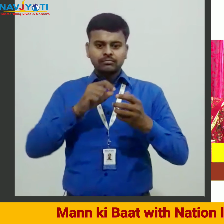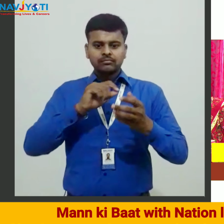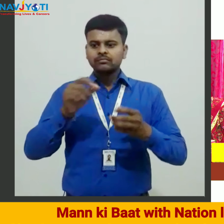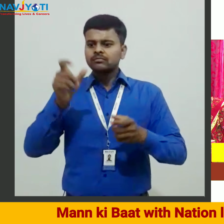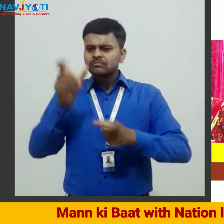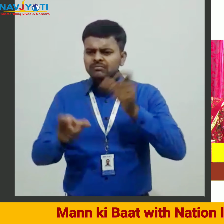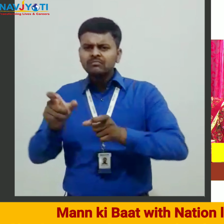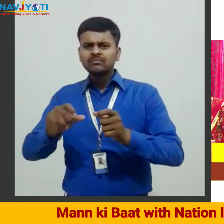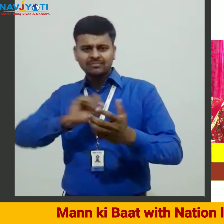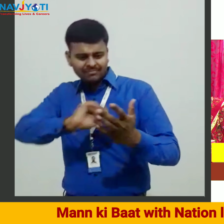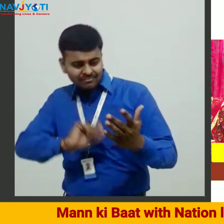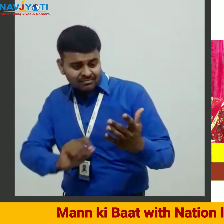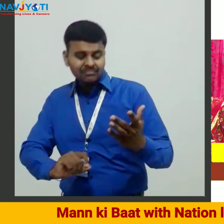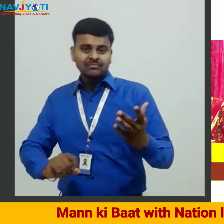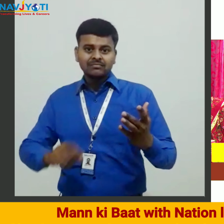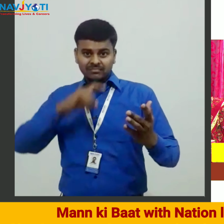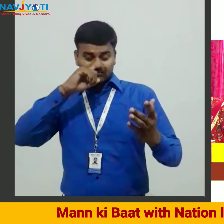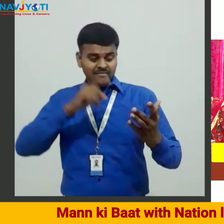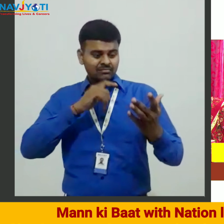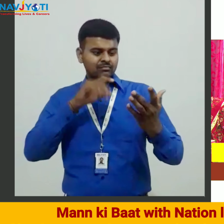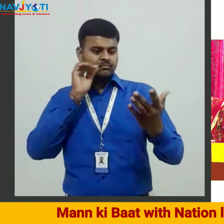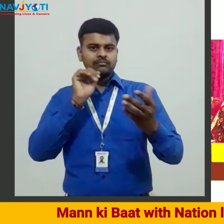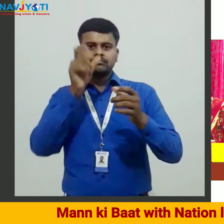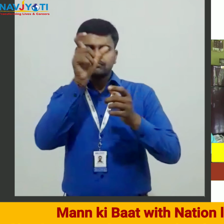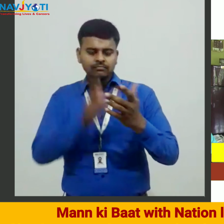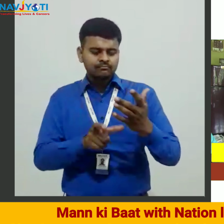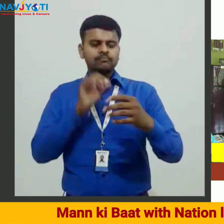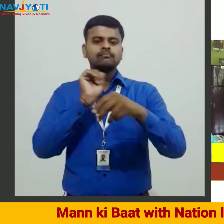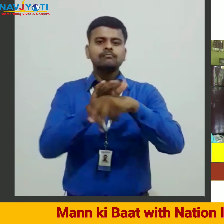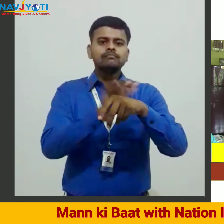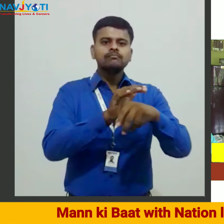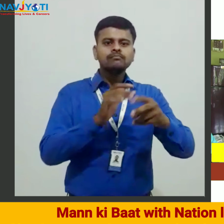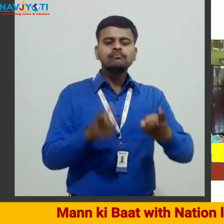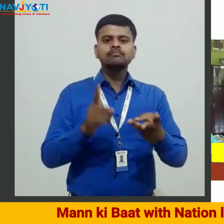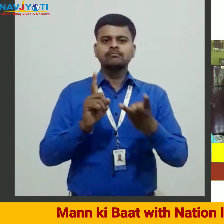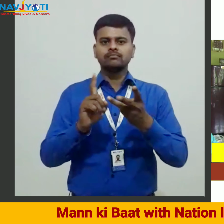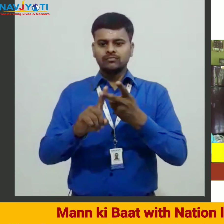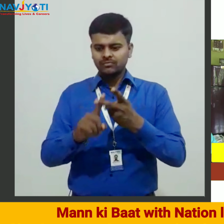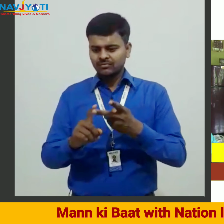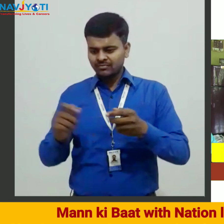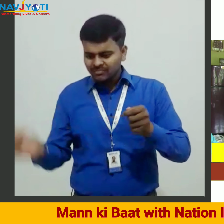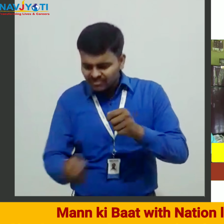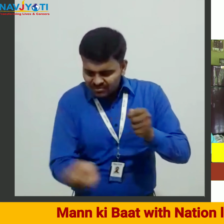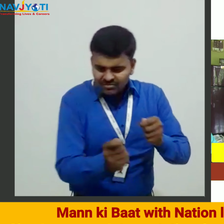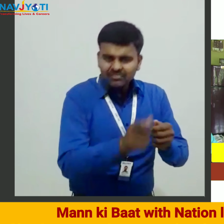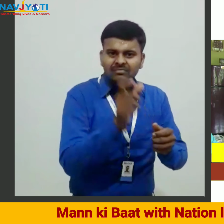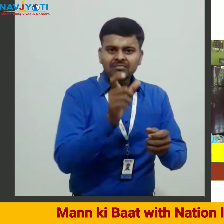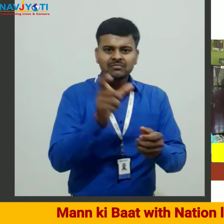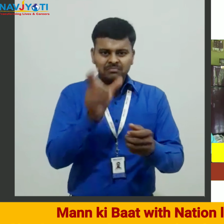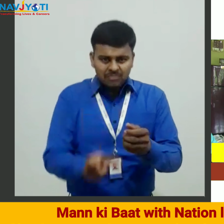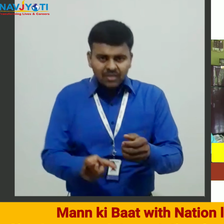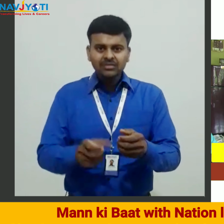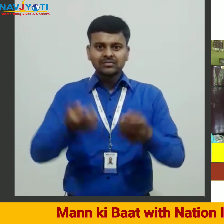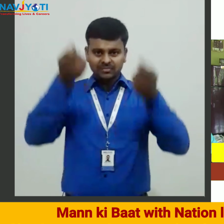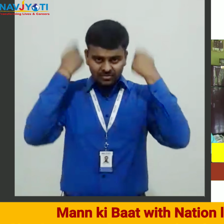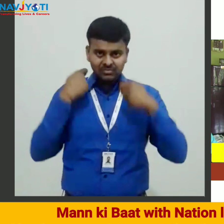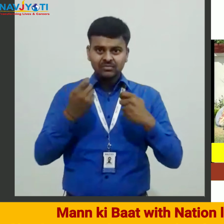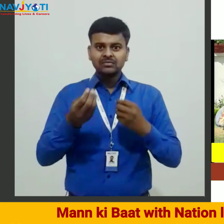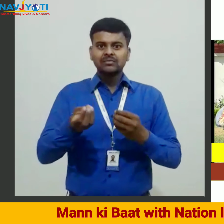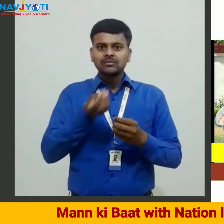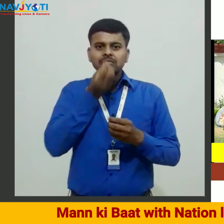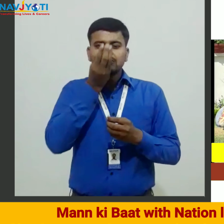रहे हैं, उनकी जरूरतों का ध्यान रख रहे हैं, बल्कि उनके बारे में बहुत सम्मान से लिख